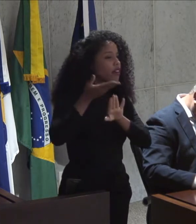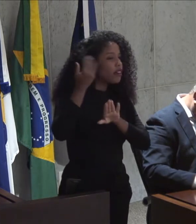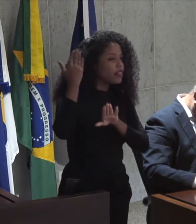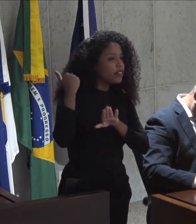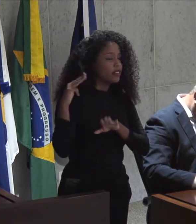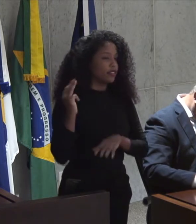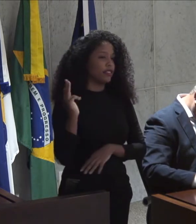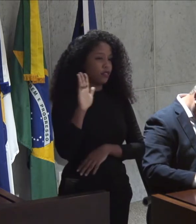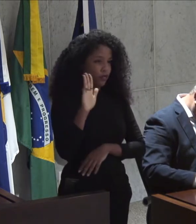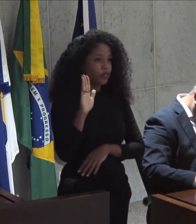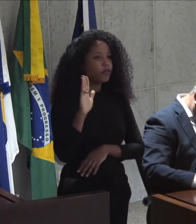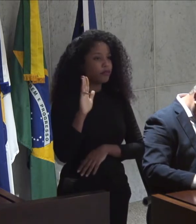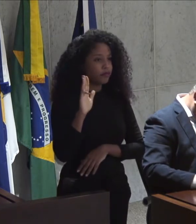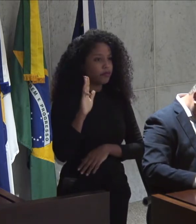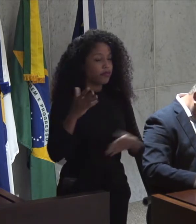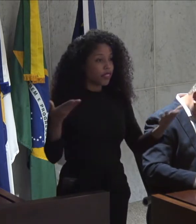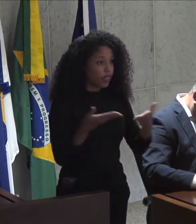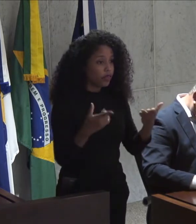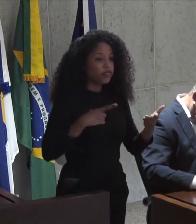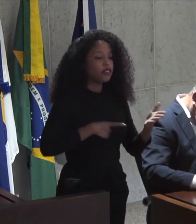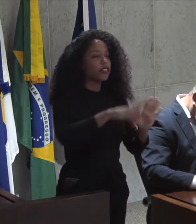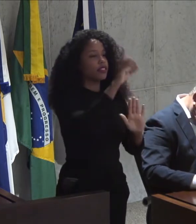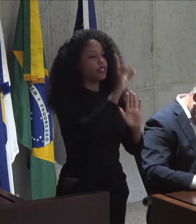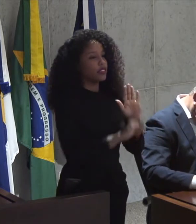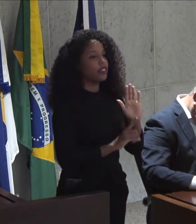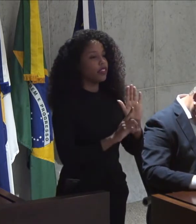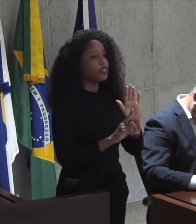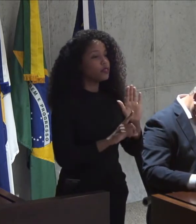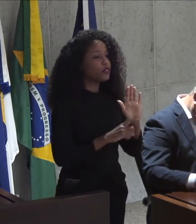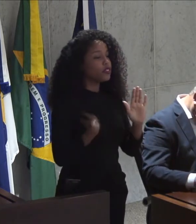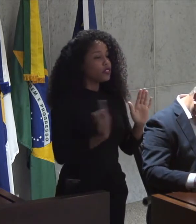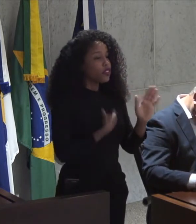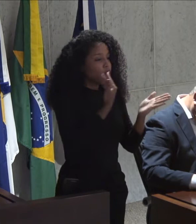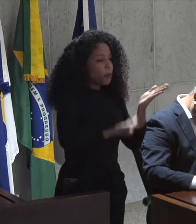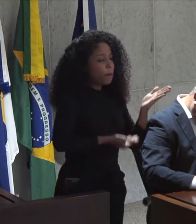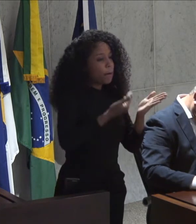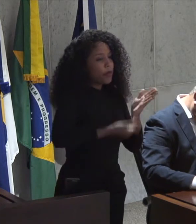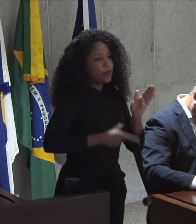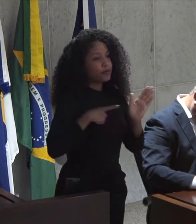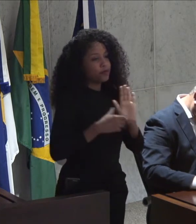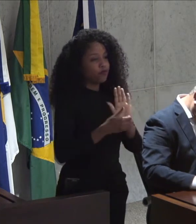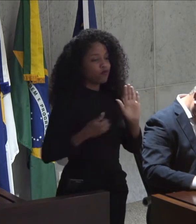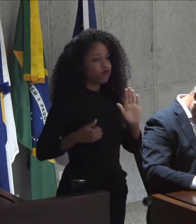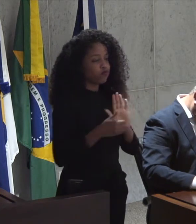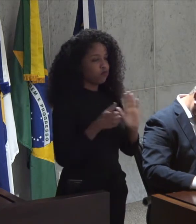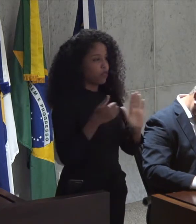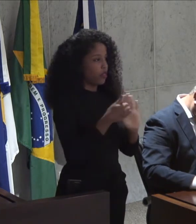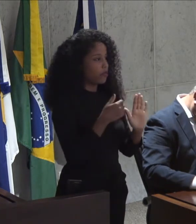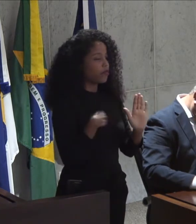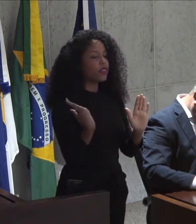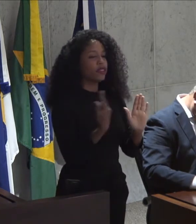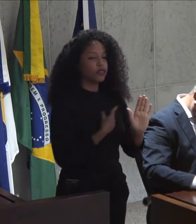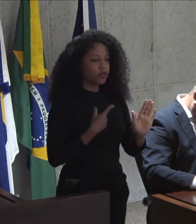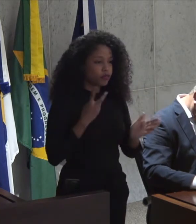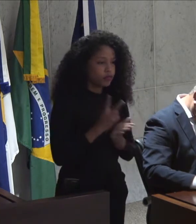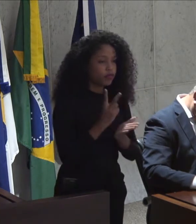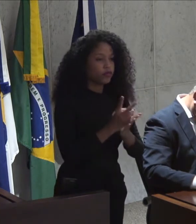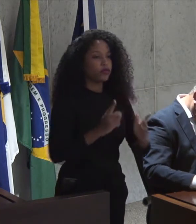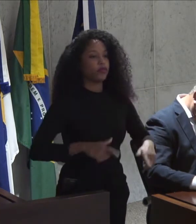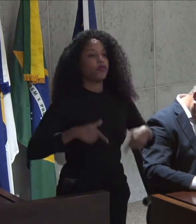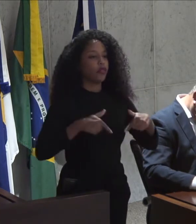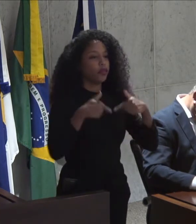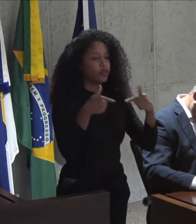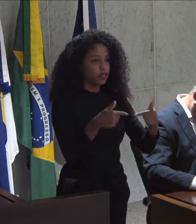Lula. E hoje a gente tem esses direitos e estão sendo tirados. Estão sendo tirados por eles. Então vamos continuar na luta,